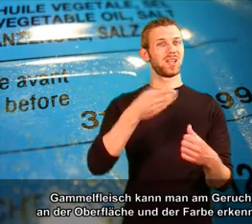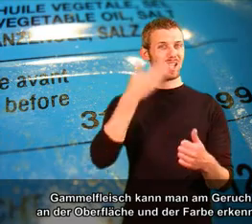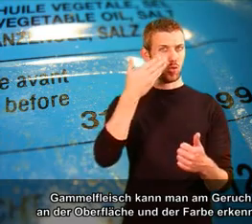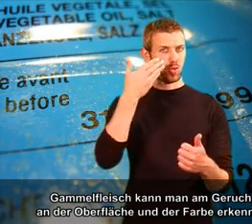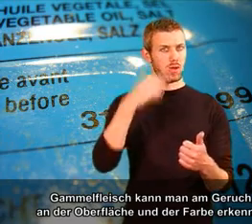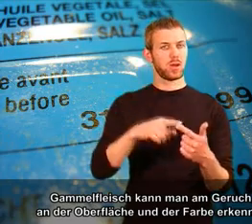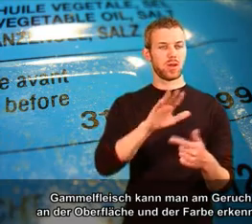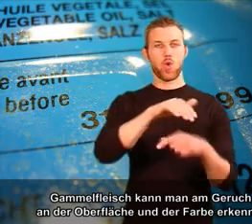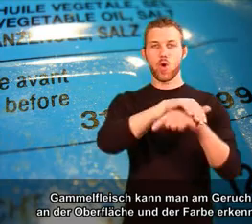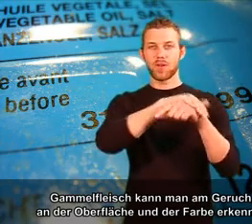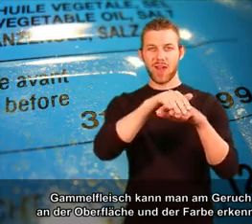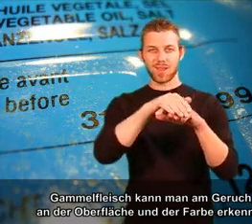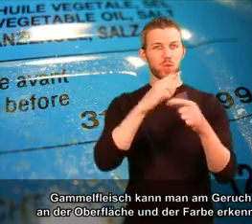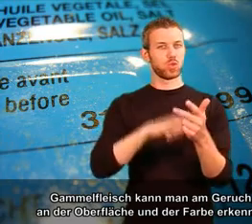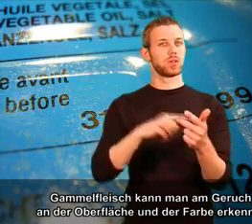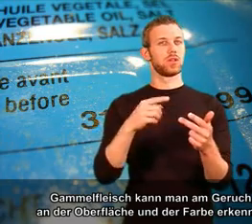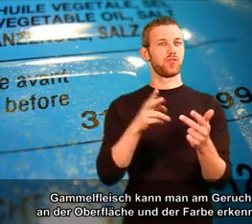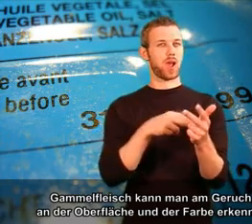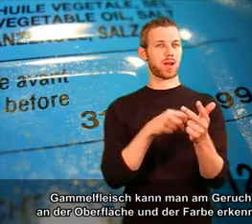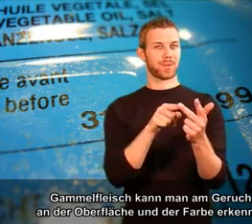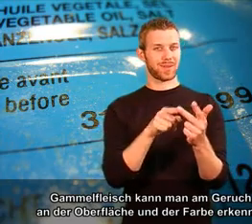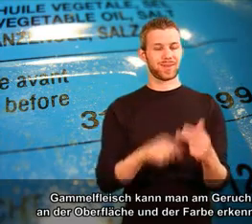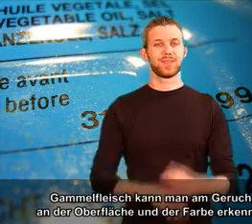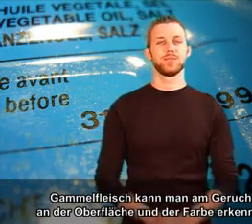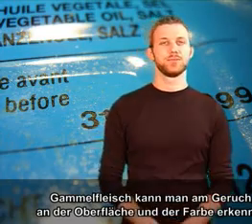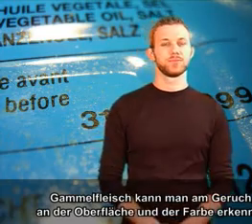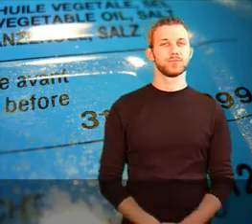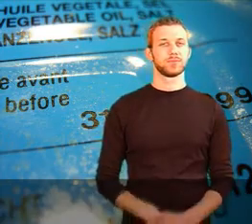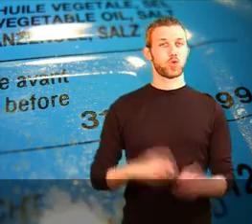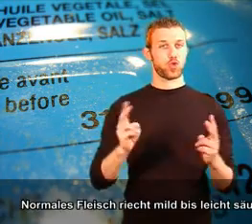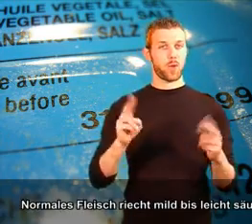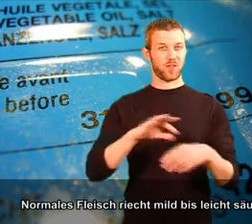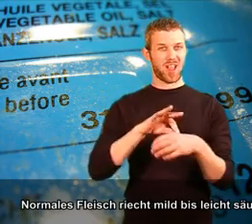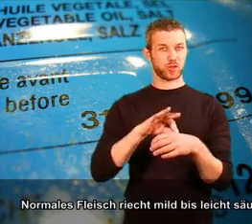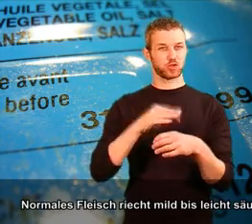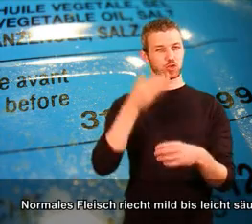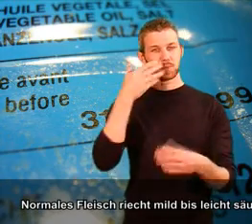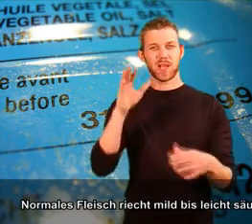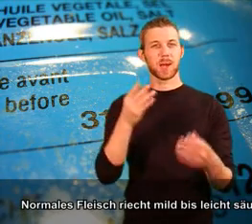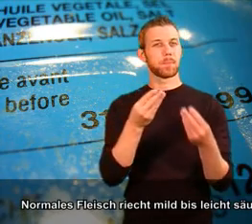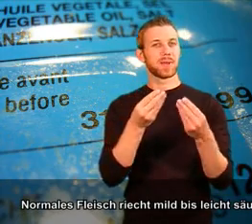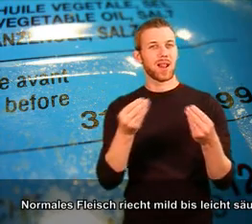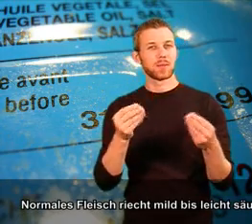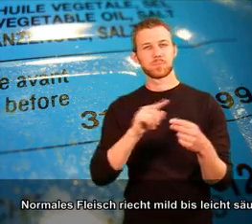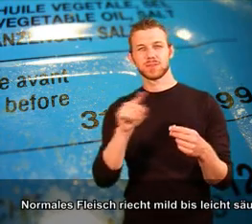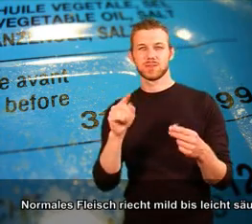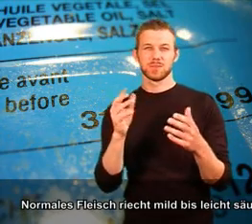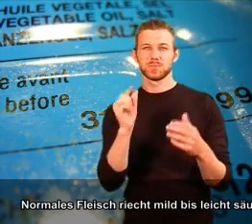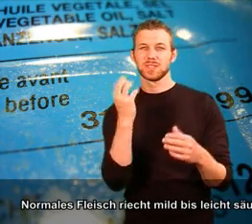Gammelfleisch kann man am Geruch, an der Oberfläche und der Farbe erkennen. Normales Fleisch riecht mild bis leicht